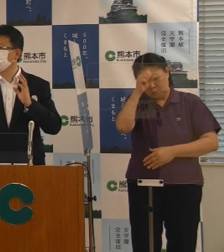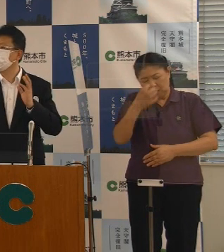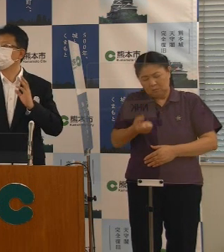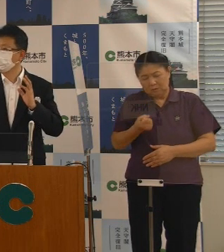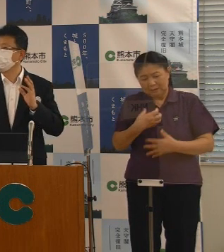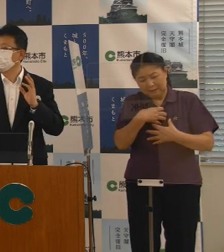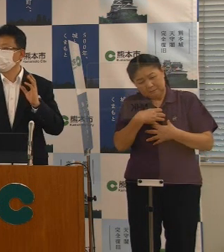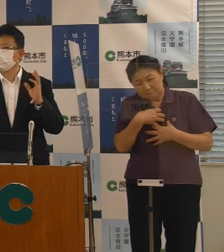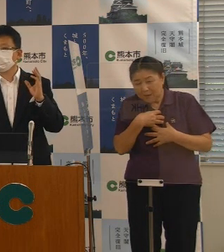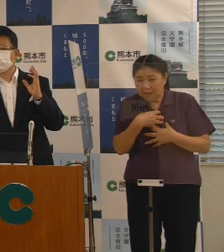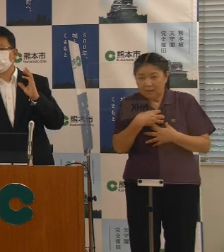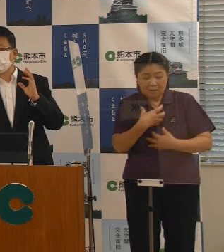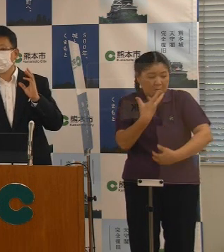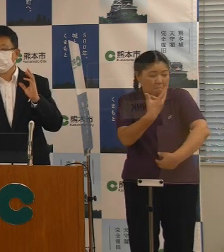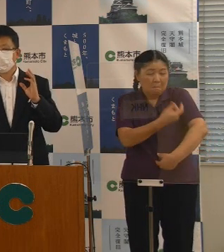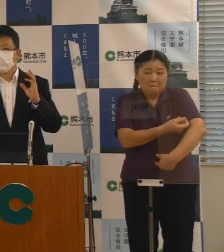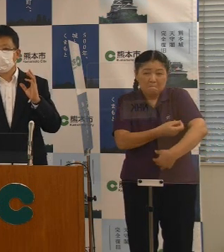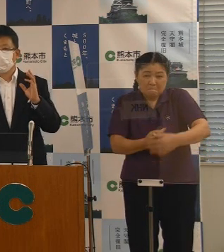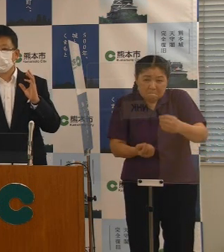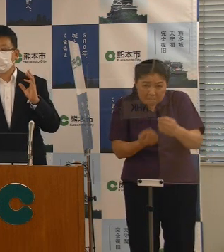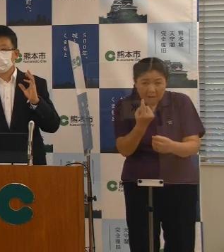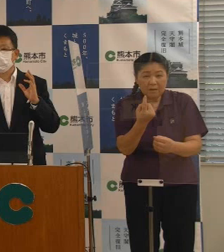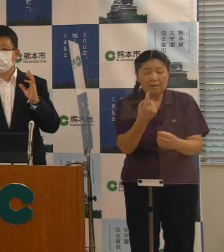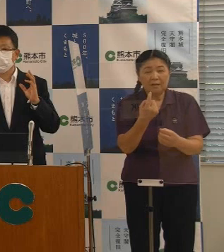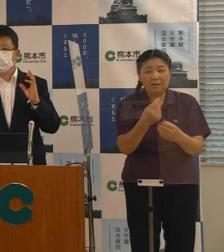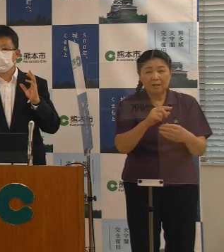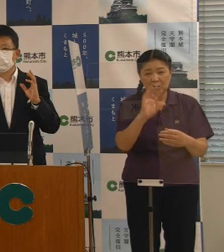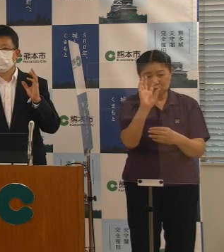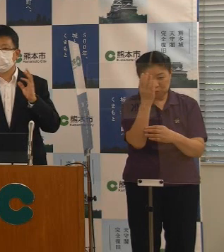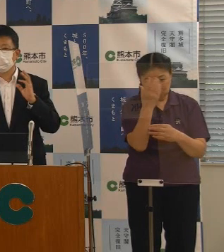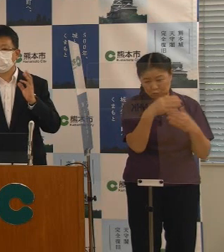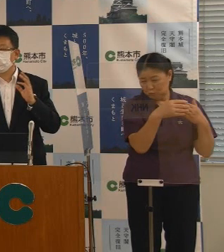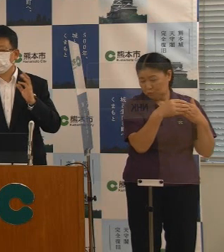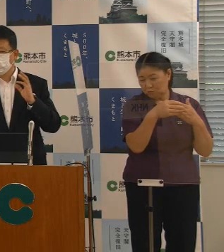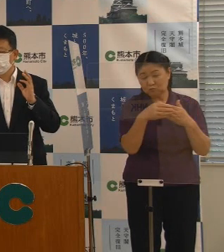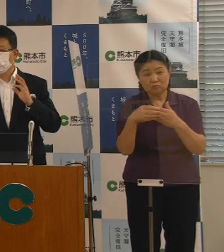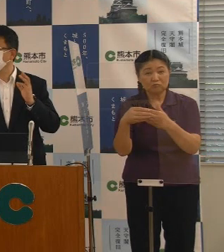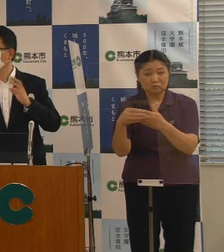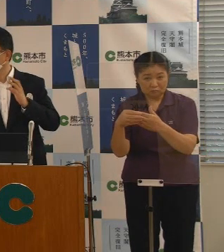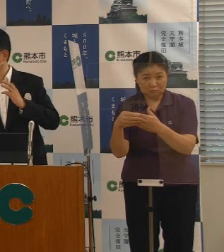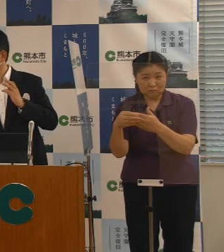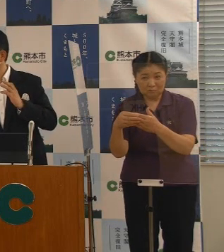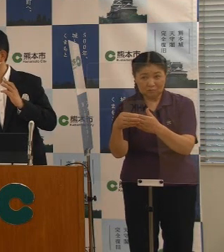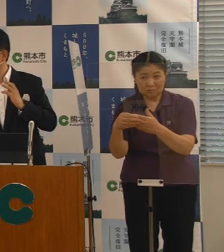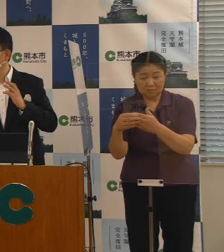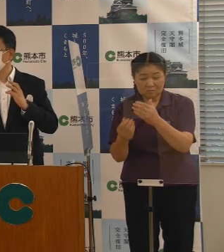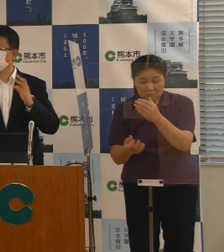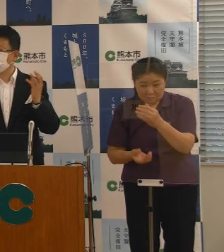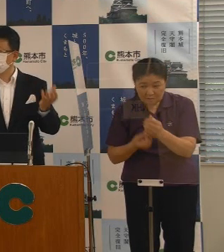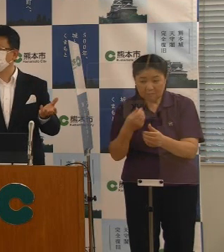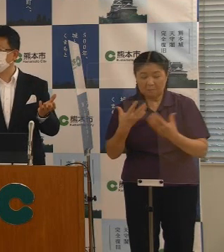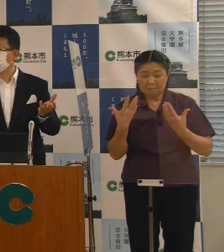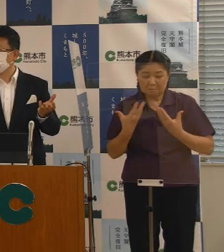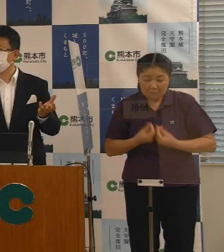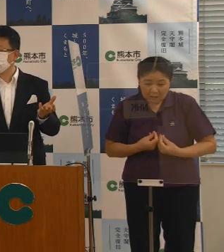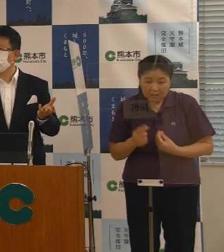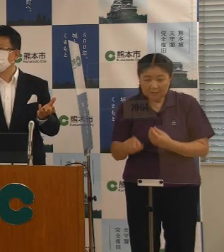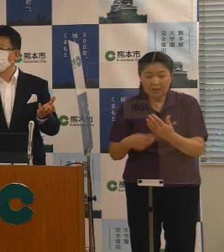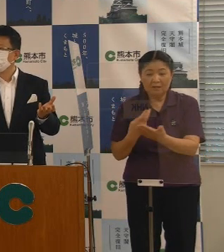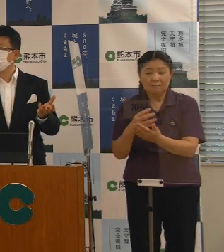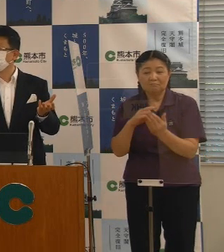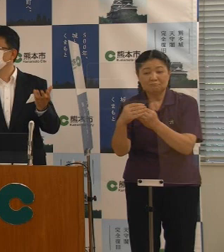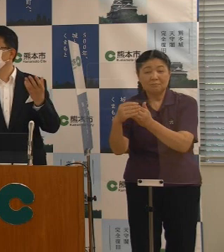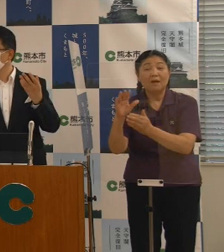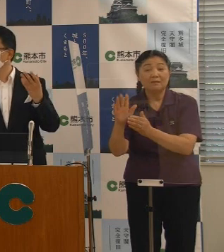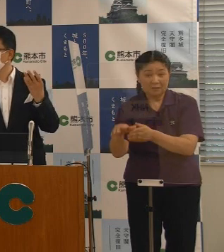安からですね、そういった、まあ、副反応みたいな形で出て搬送されたという方があります